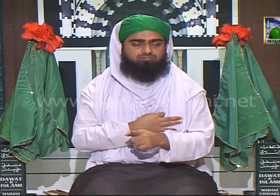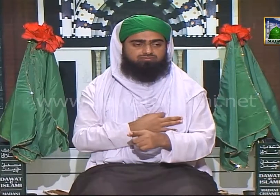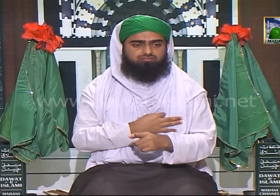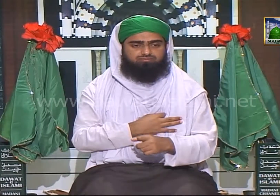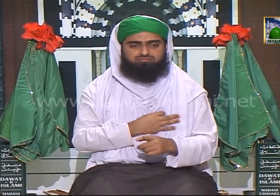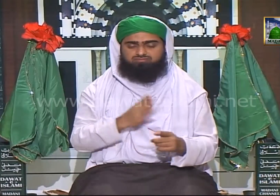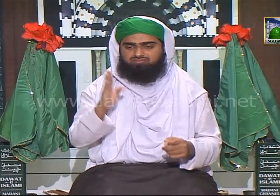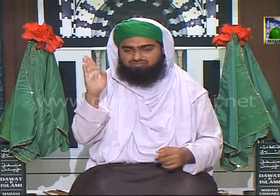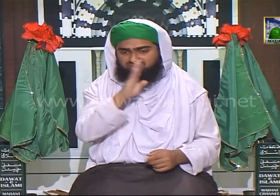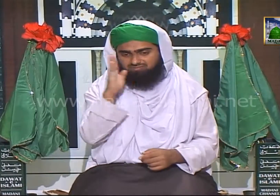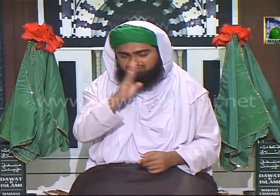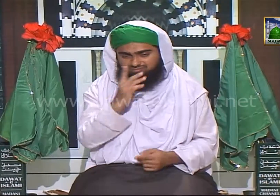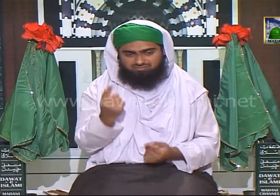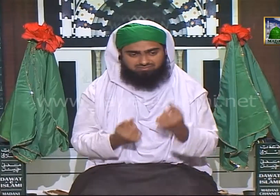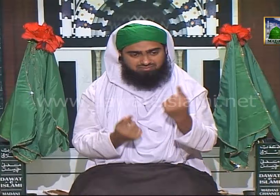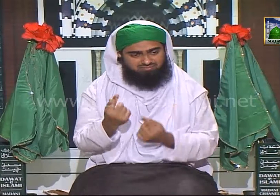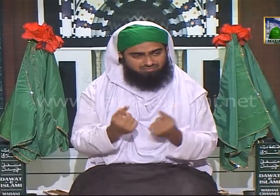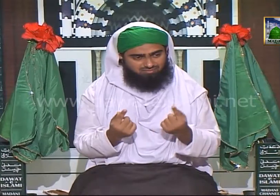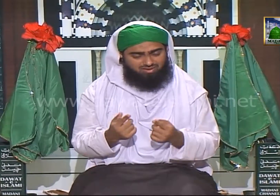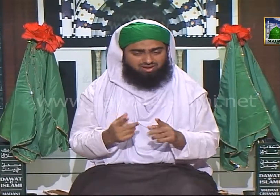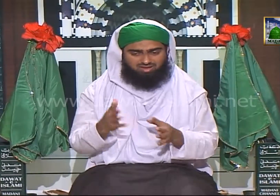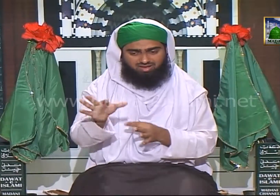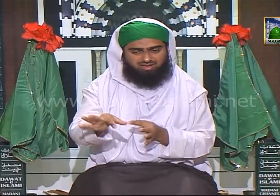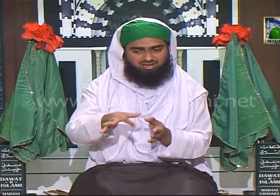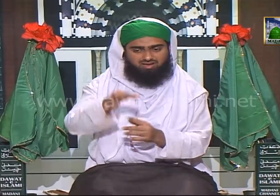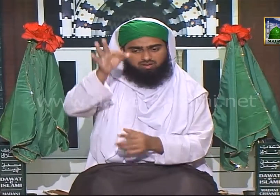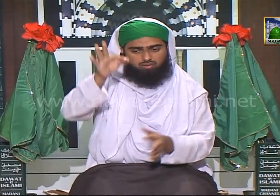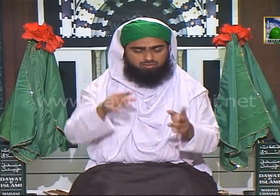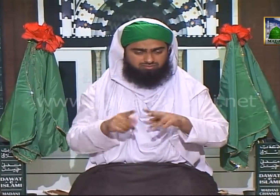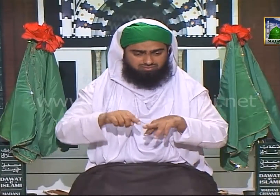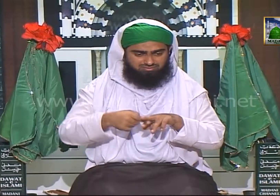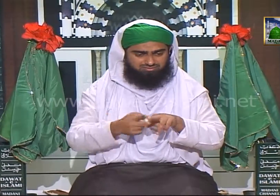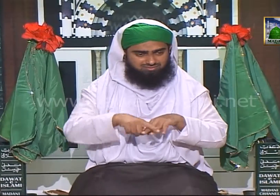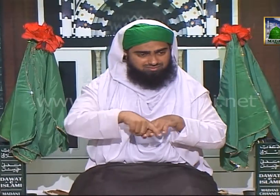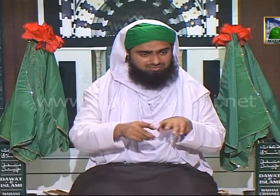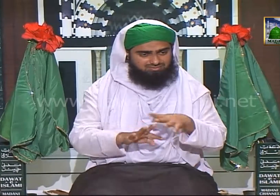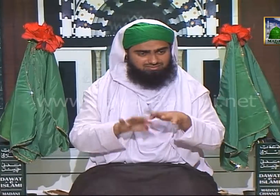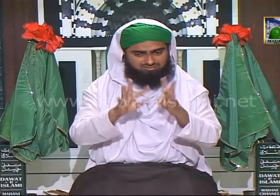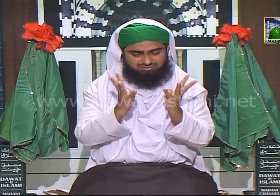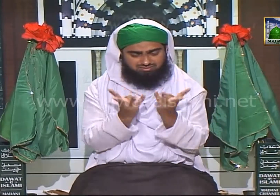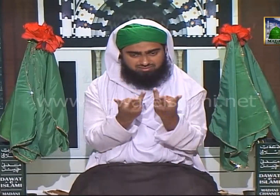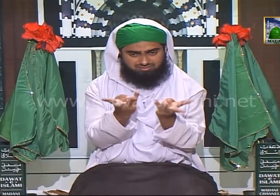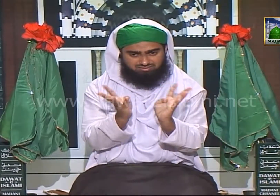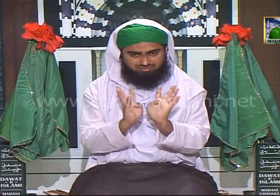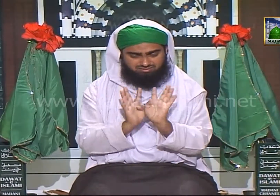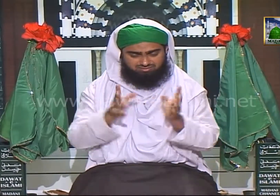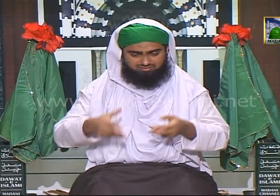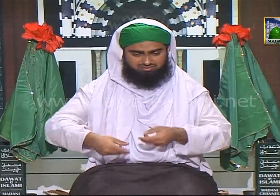کا کسب دیکھیے, یہ گھاس وغیرہ سے آپ ٹوکریاں بناتے تھے, ٹوکریاں, اور ٹوکریاں فروخت کرتے.